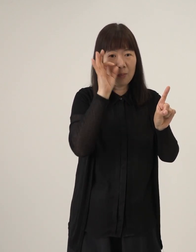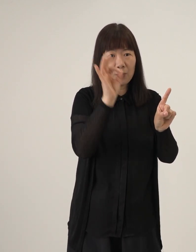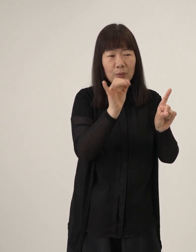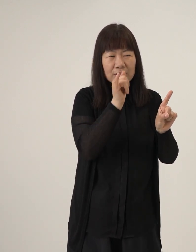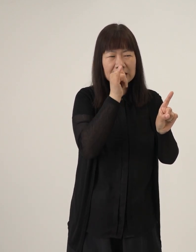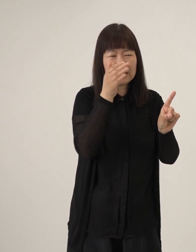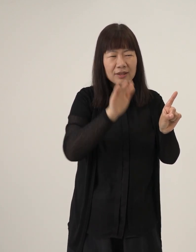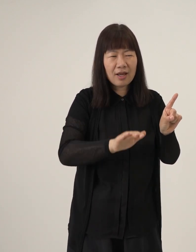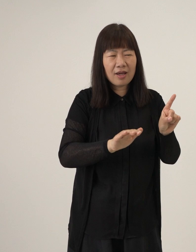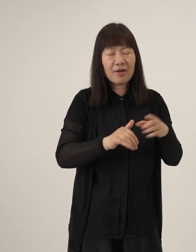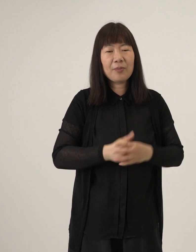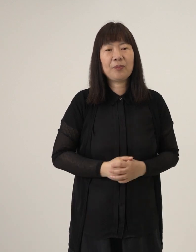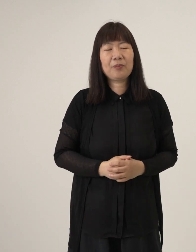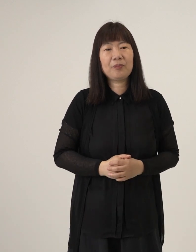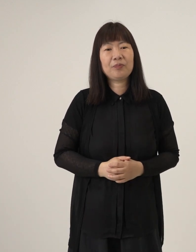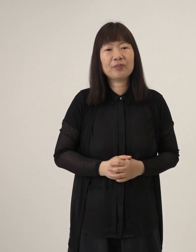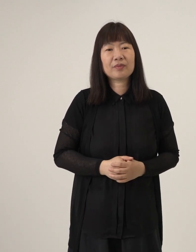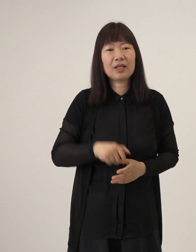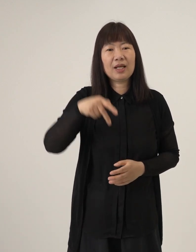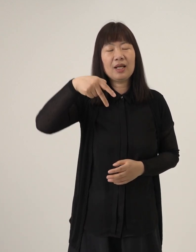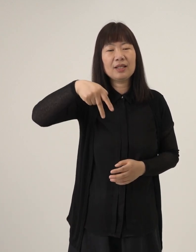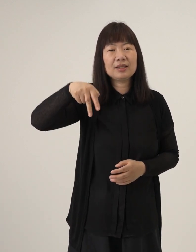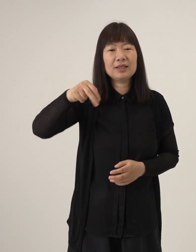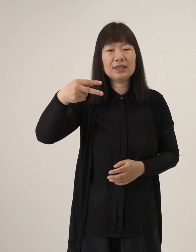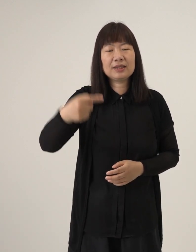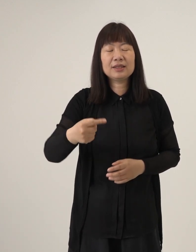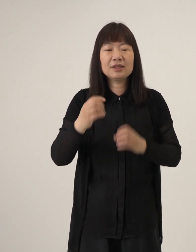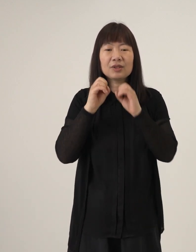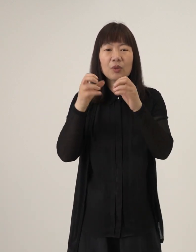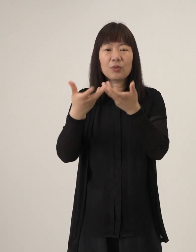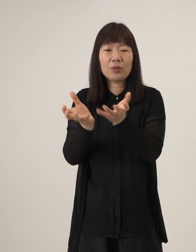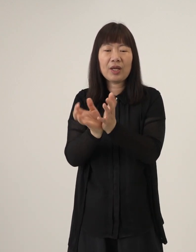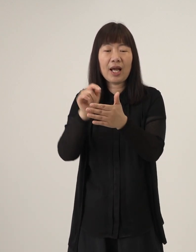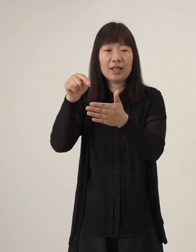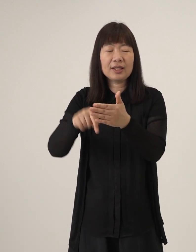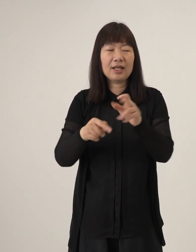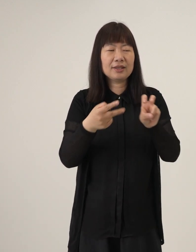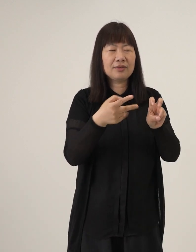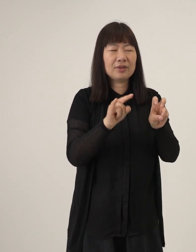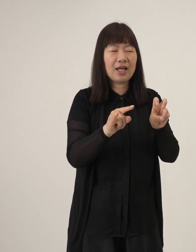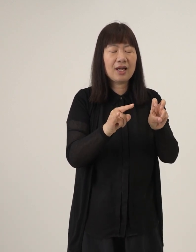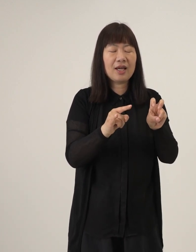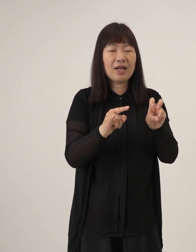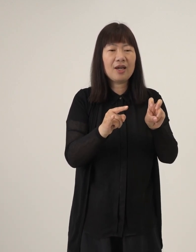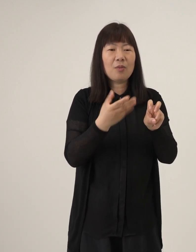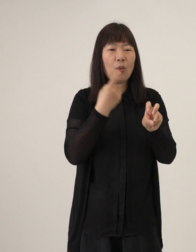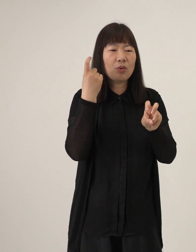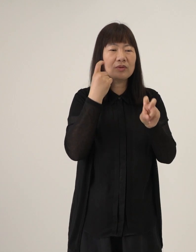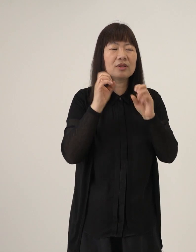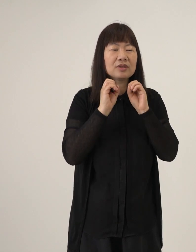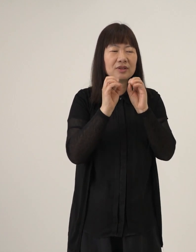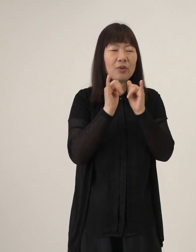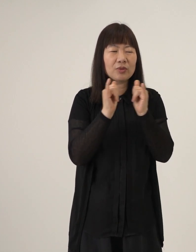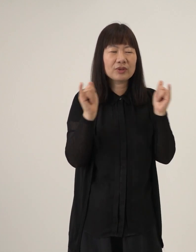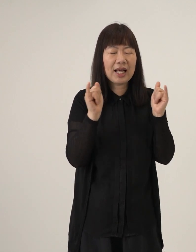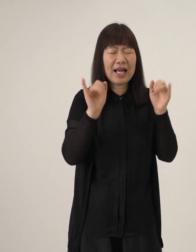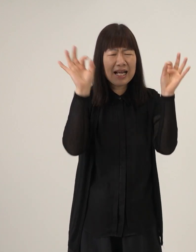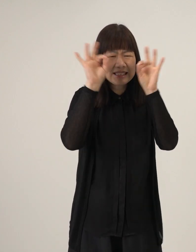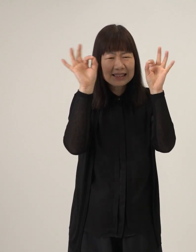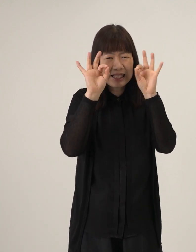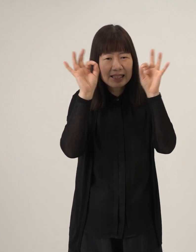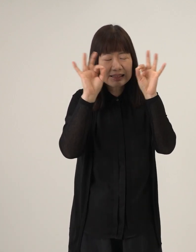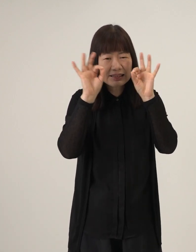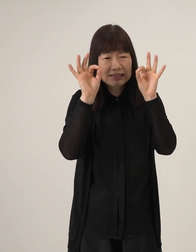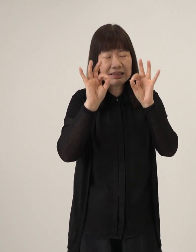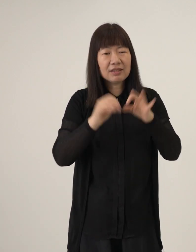열어봤더니 시드 선교회에서 20대 선교사들을 찾는